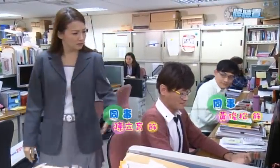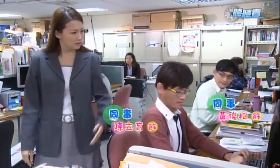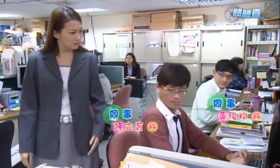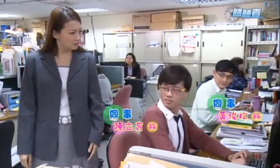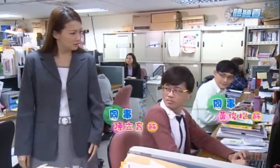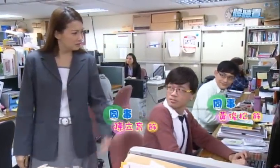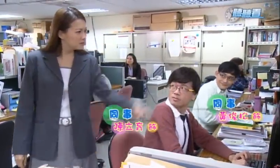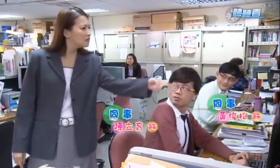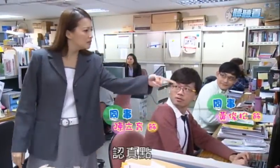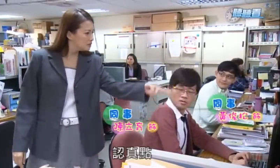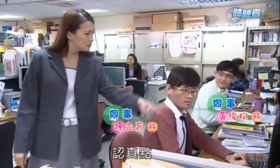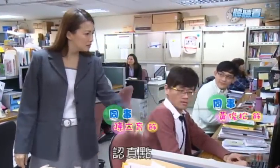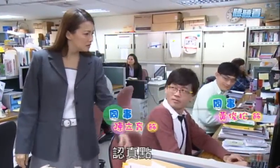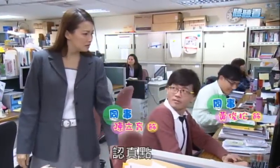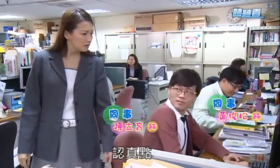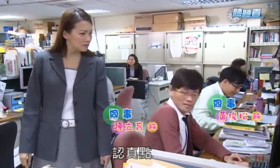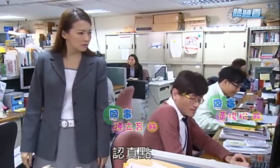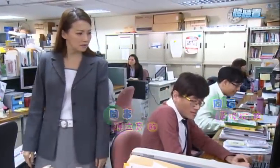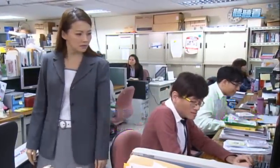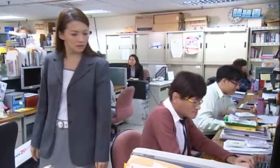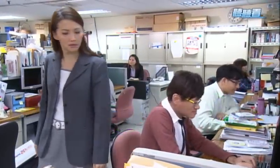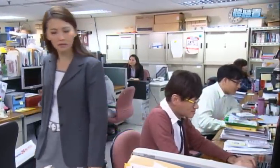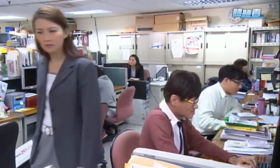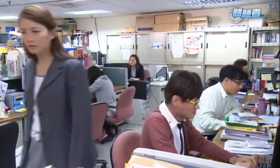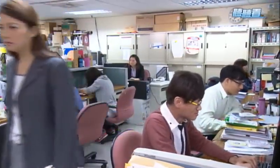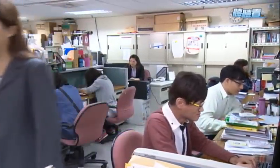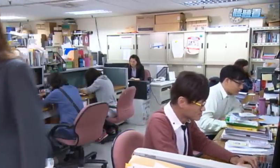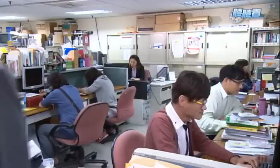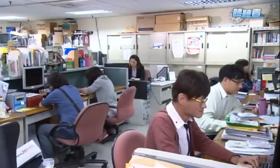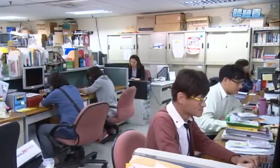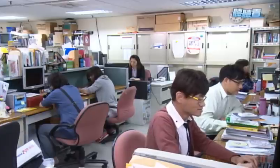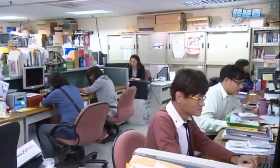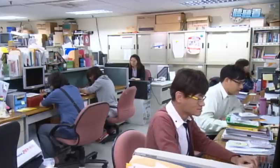喂， 啊， 认真点。 啊